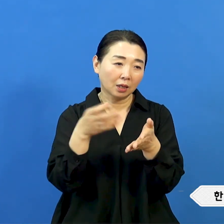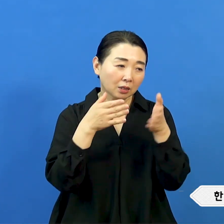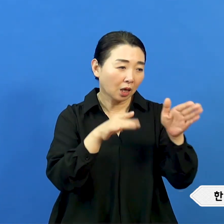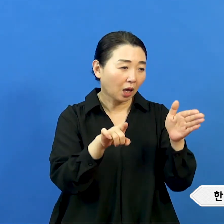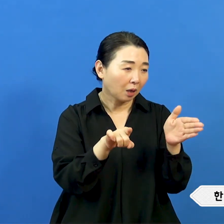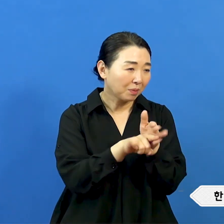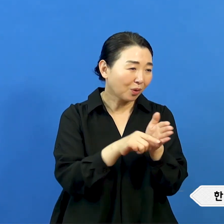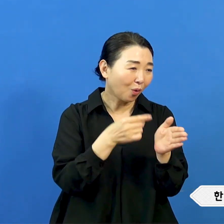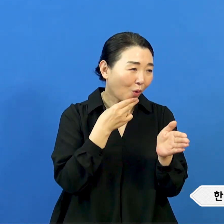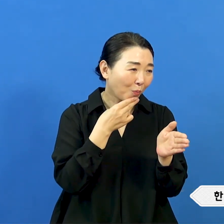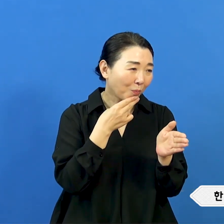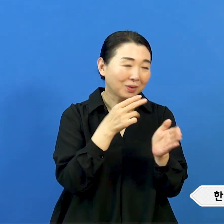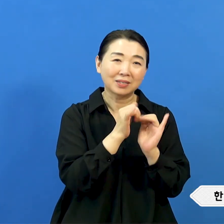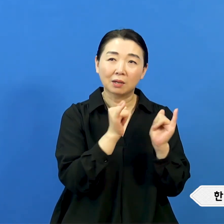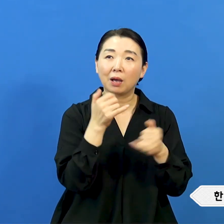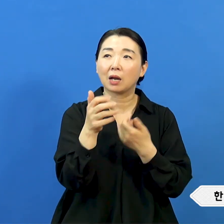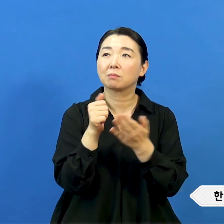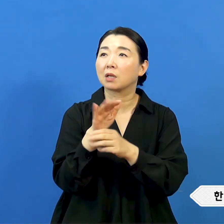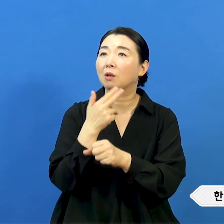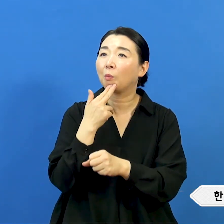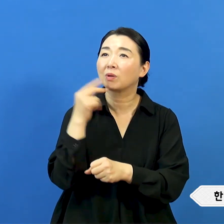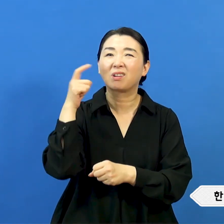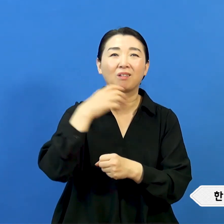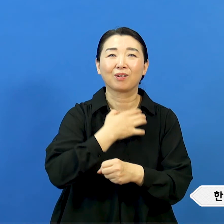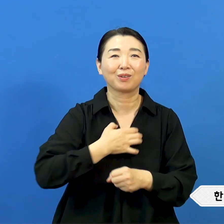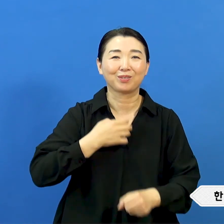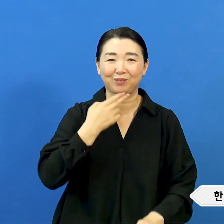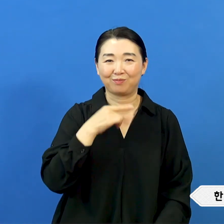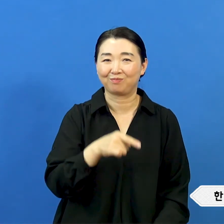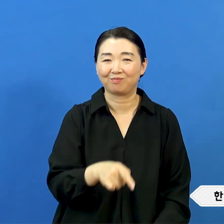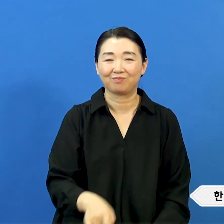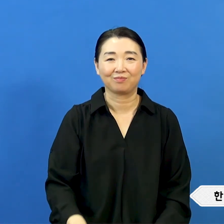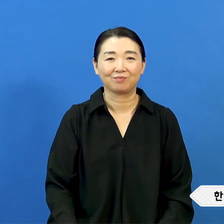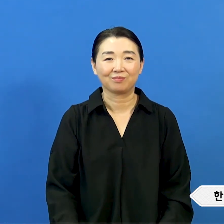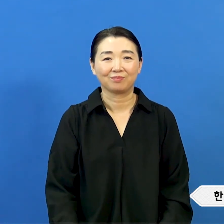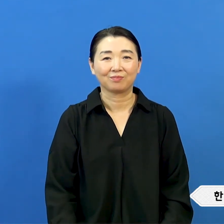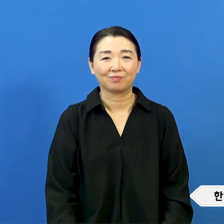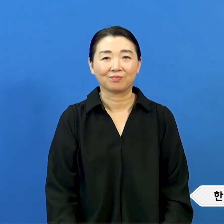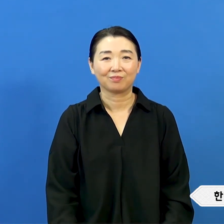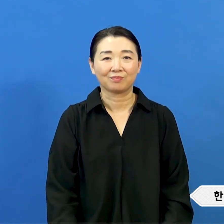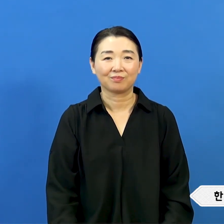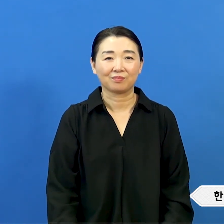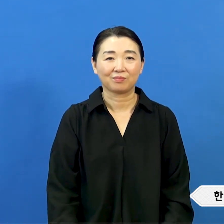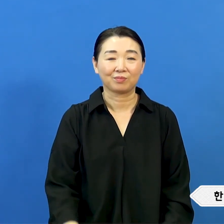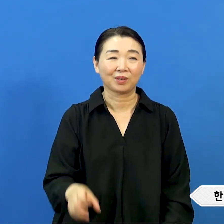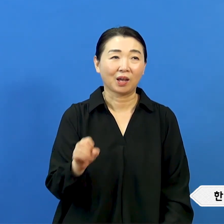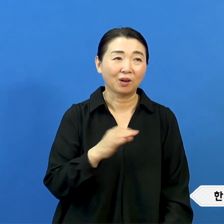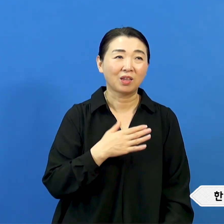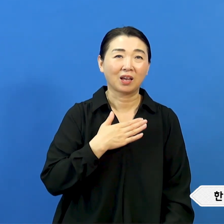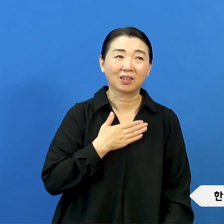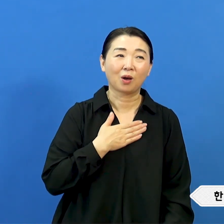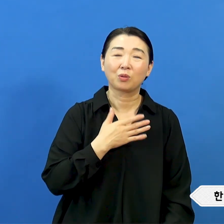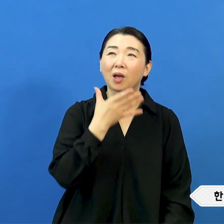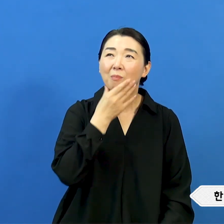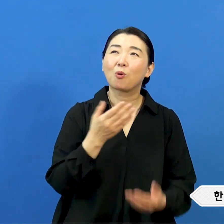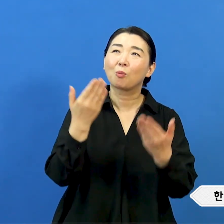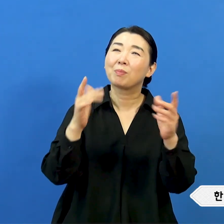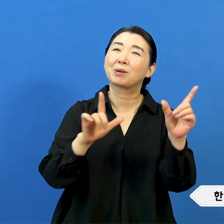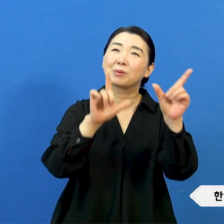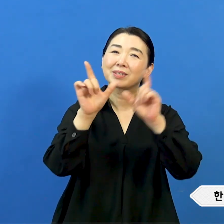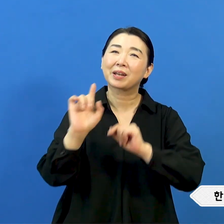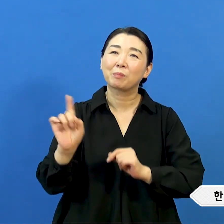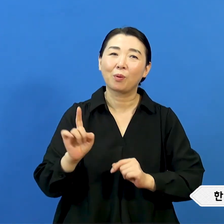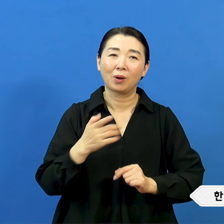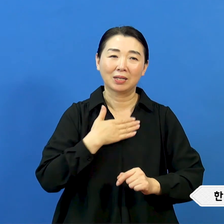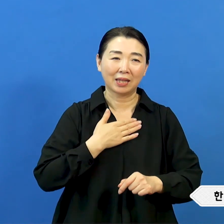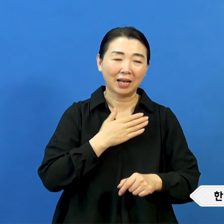사람은 하나님 사랑이 없는데 그런 걱정도 하지 않습니다. 그냥 어떻게 하면 내가 좀 복받고 살까, 내가